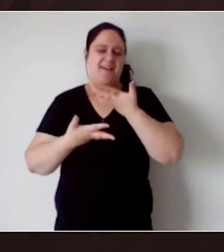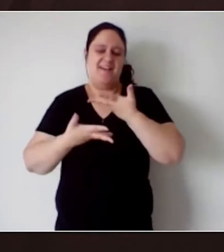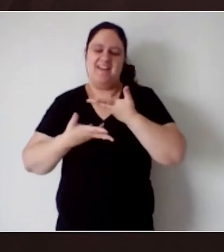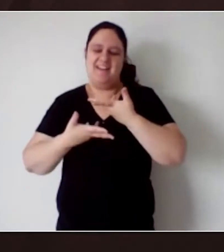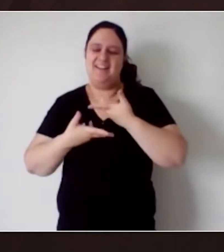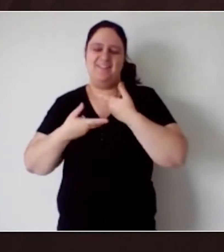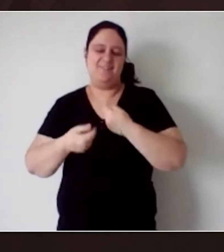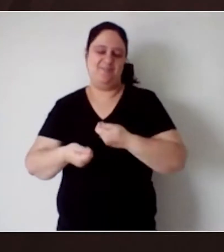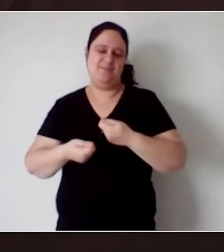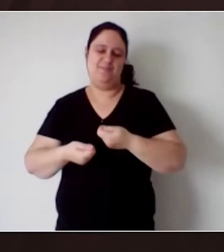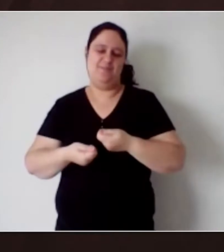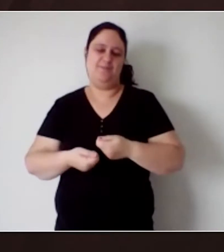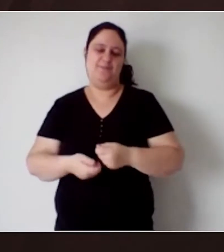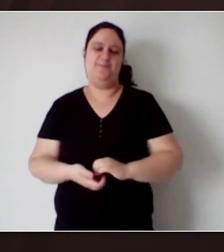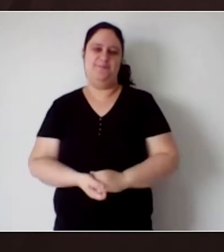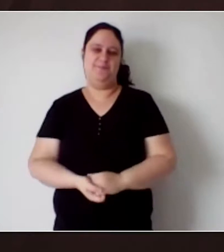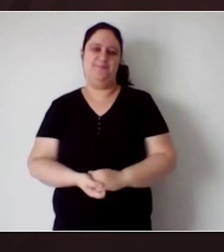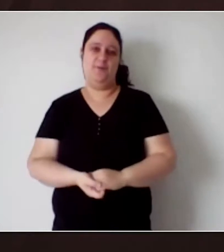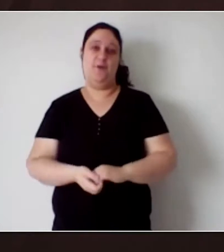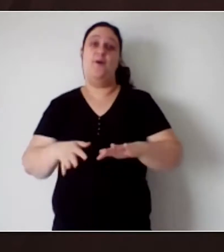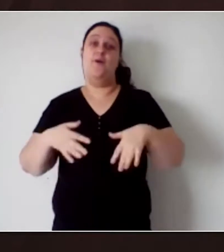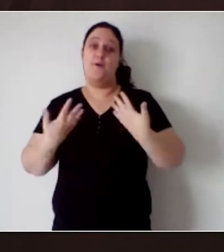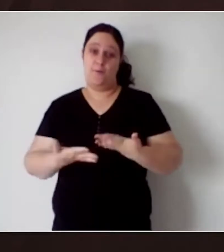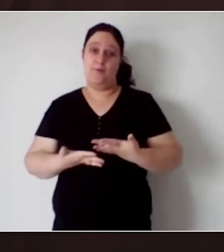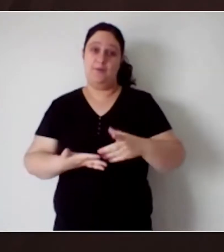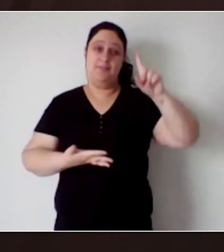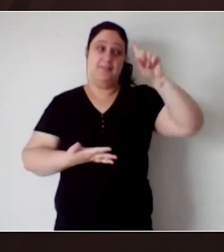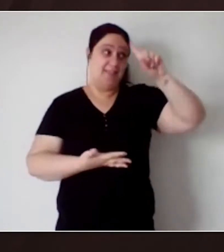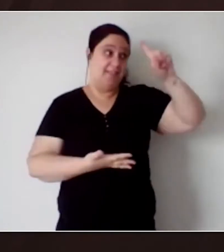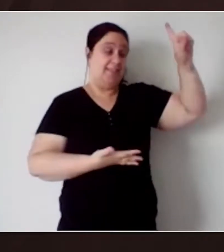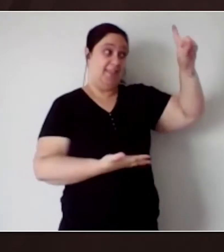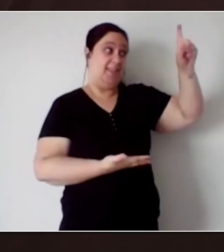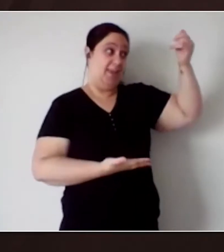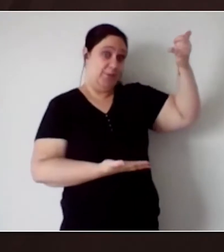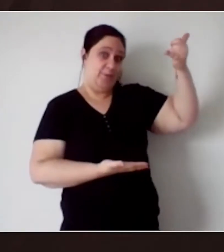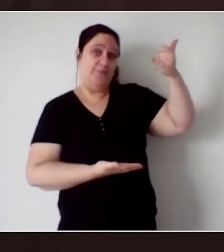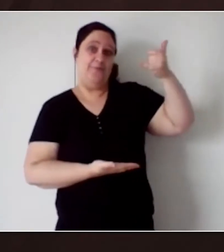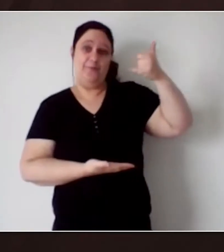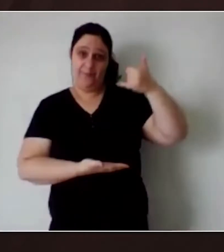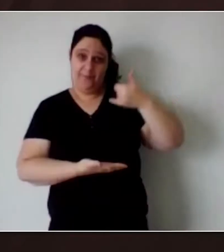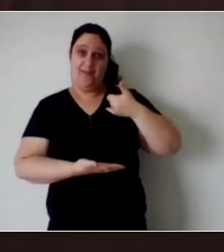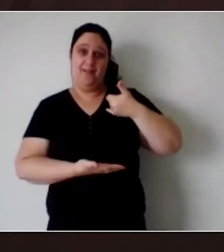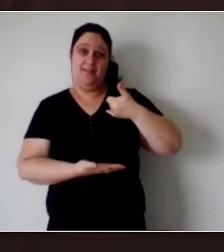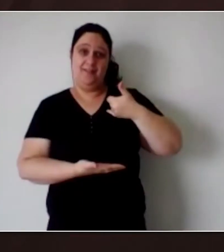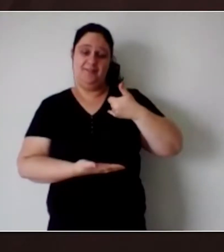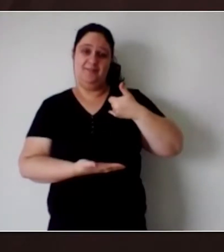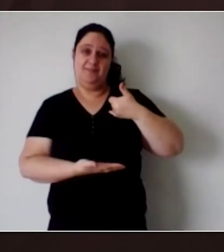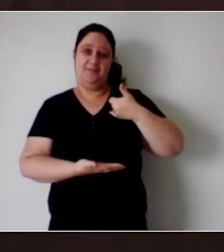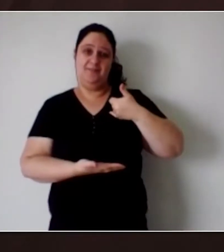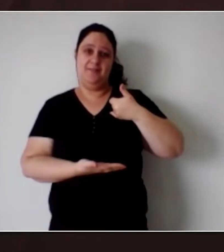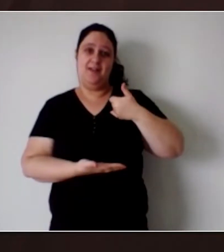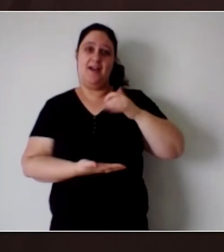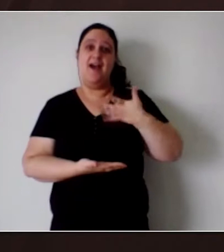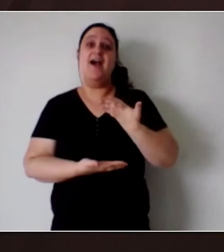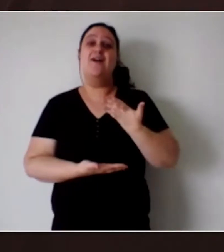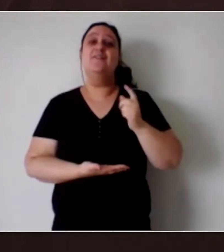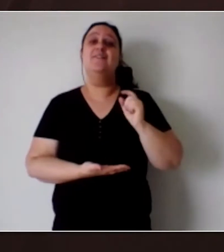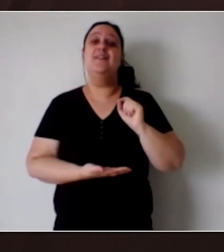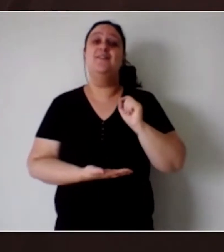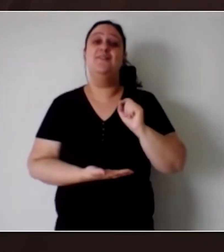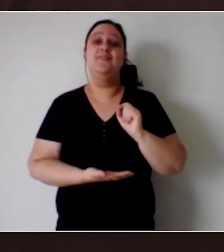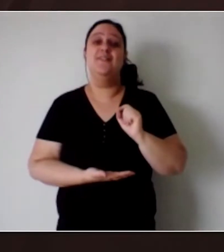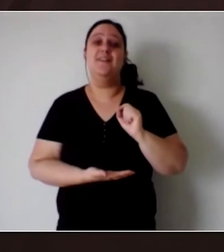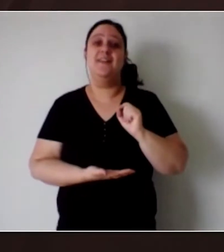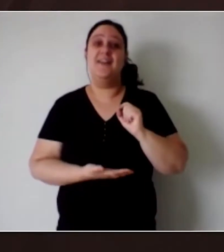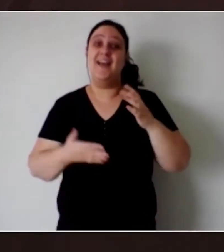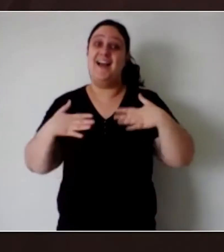palavra é a fonte da palavra de Deus, o que produz em primeiro lugar é